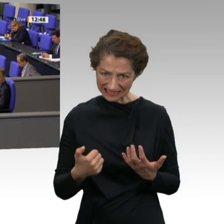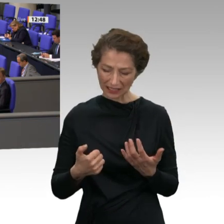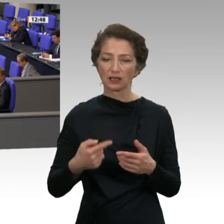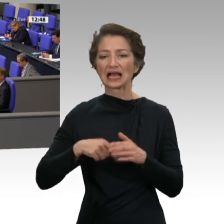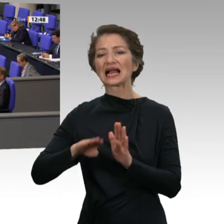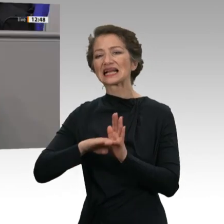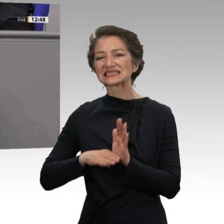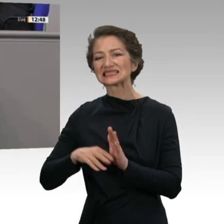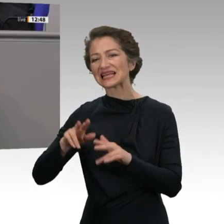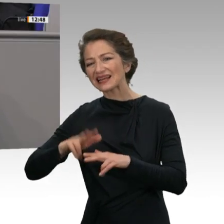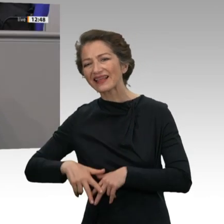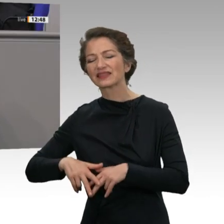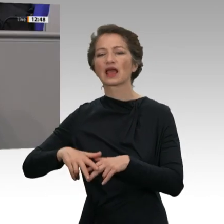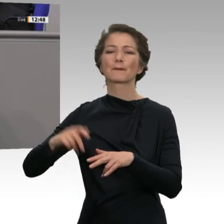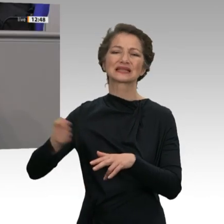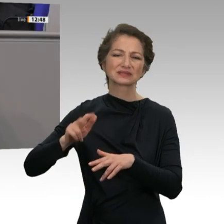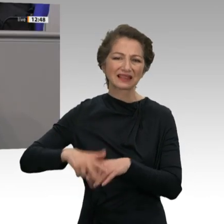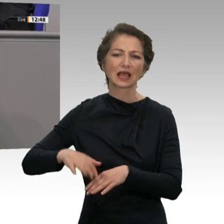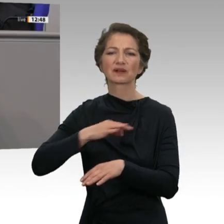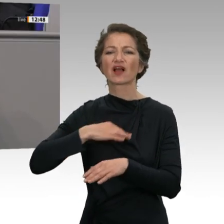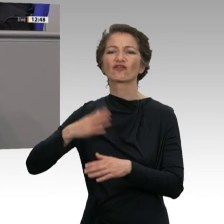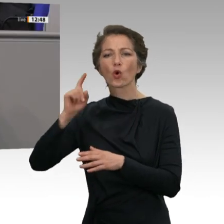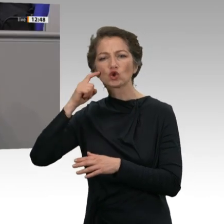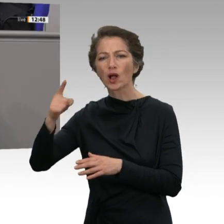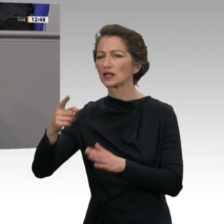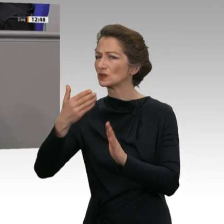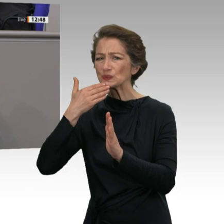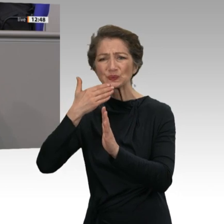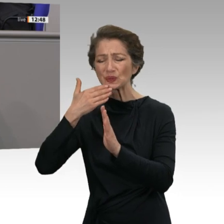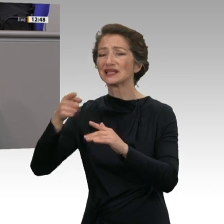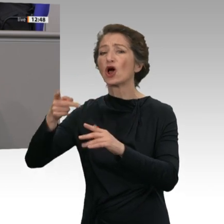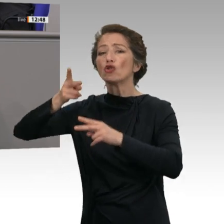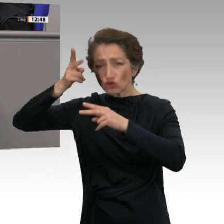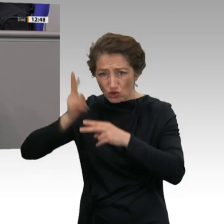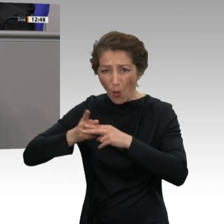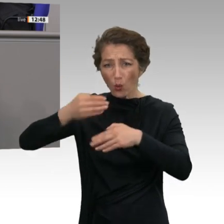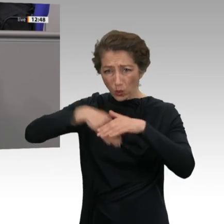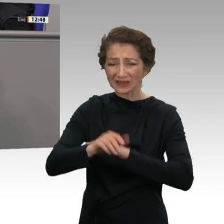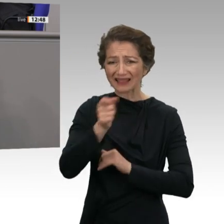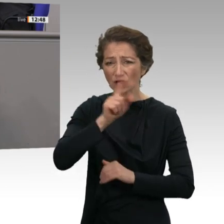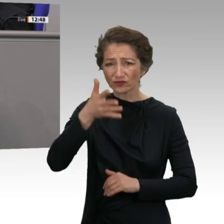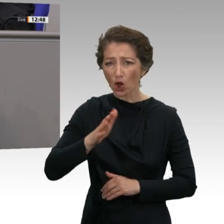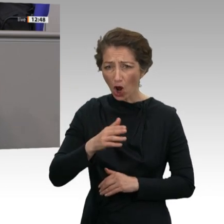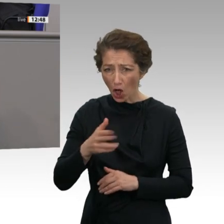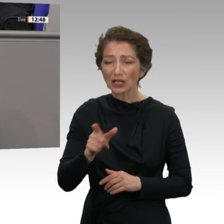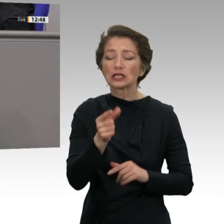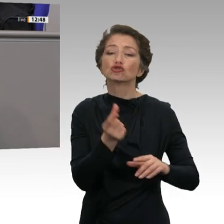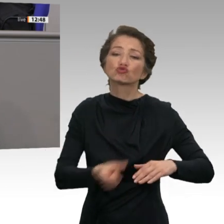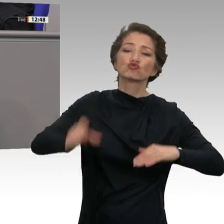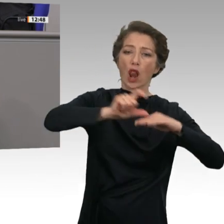Betriebsrente und privater Vorsorge unter 1 050 Euro liegt, einen Zuschlag, der die Einkommenslücke bis dahin